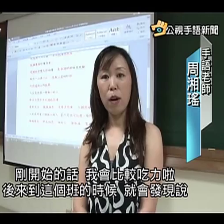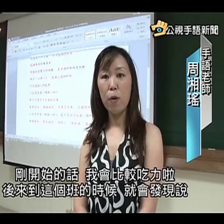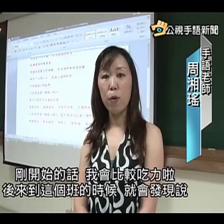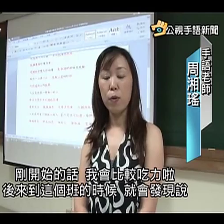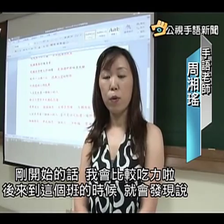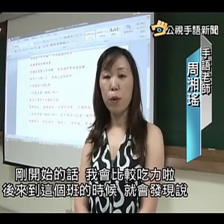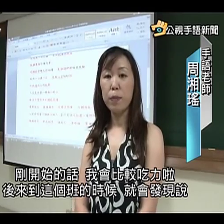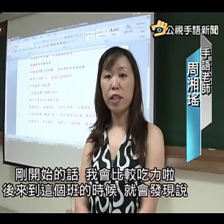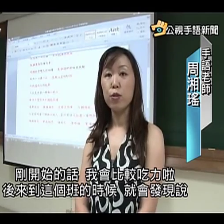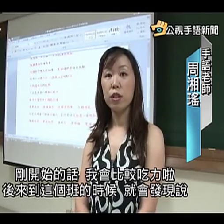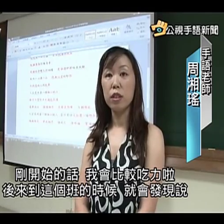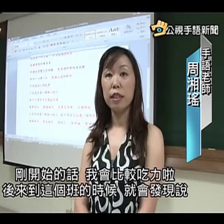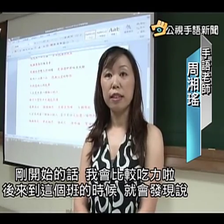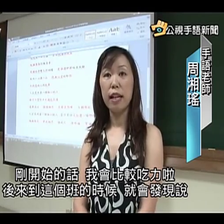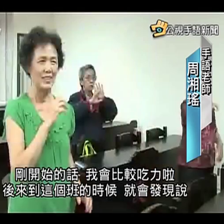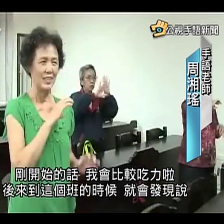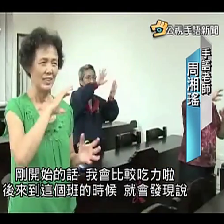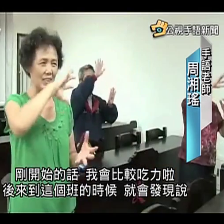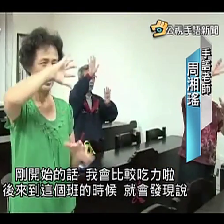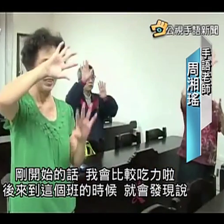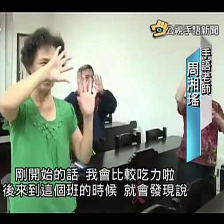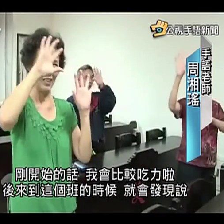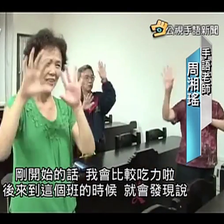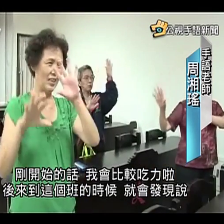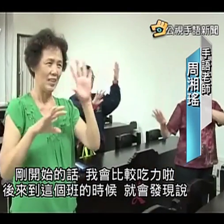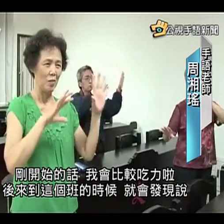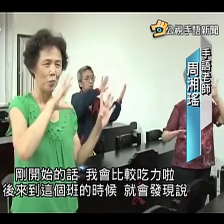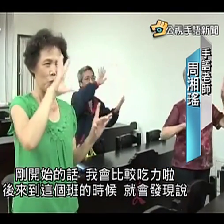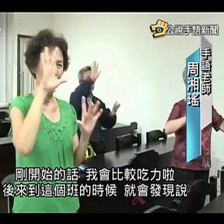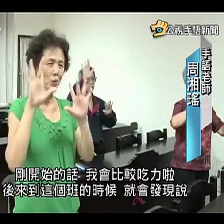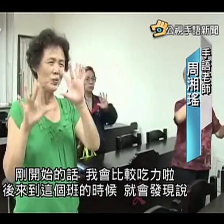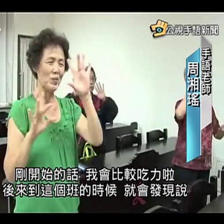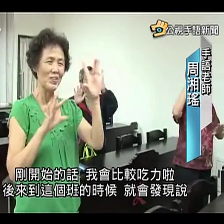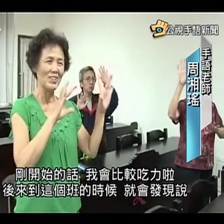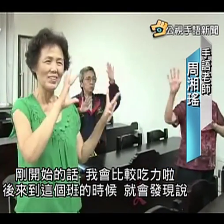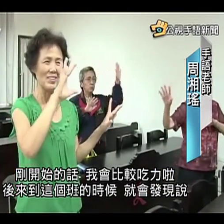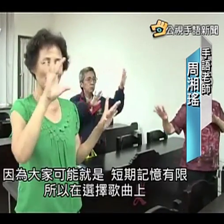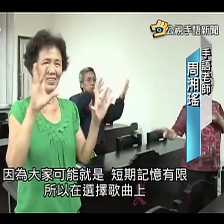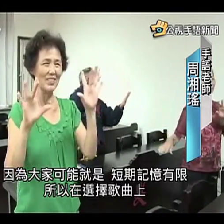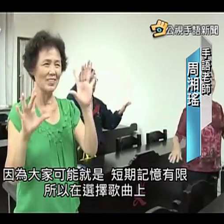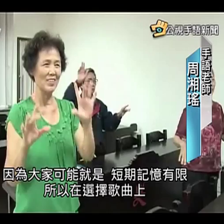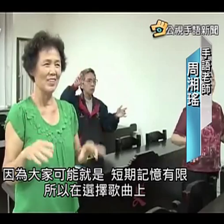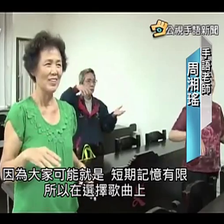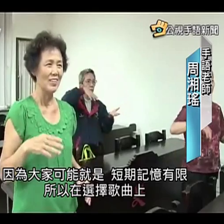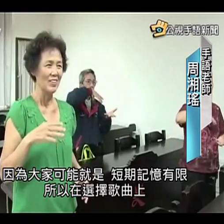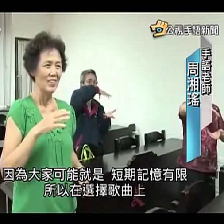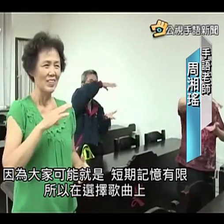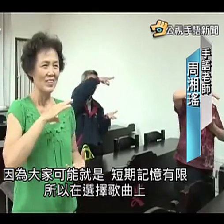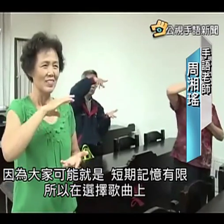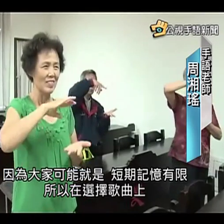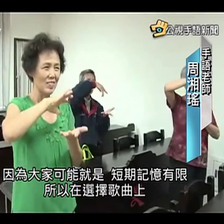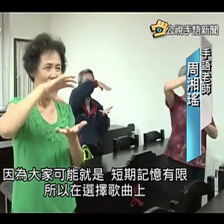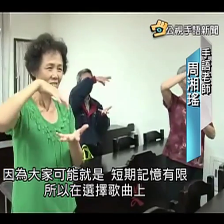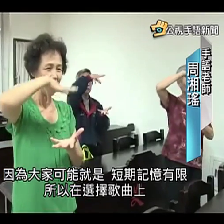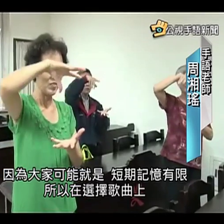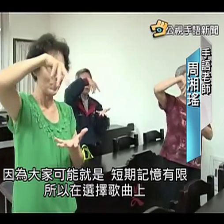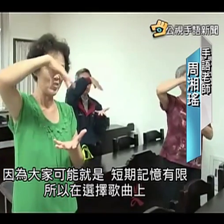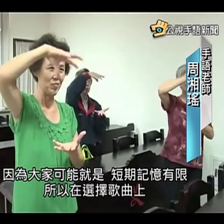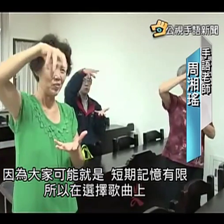话我会比较吃力啦，然后来到这个班的时候就会发现说，因为大家可能就是短期记忆有限，所